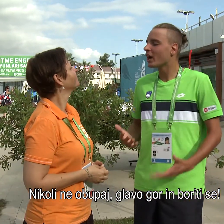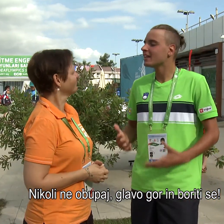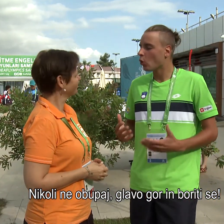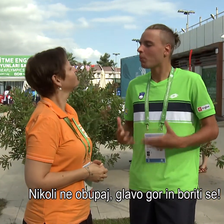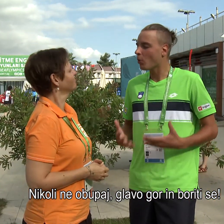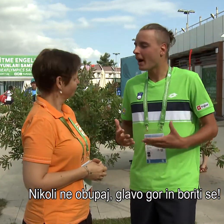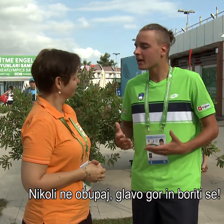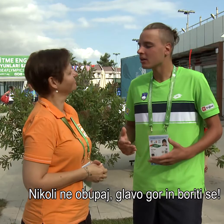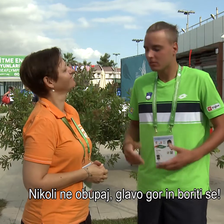ne upomaj,